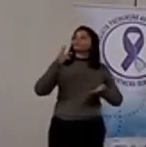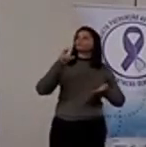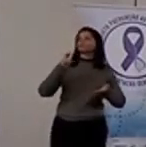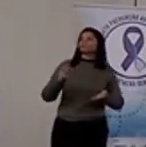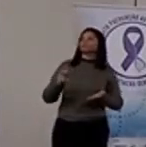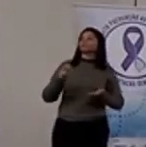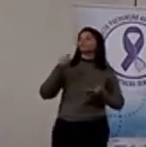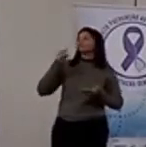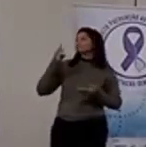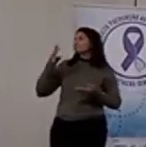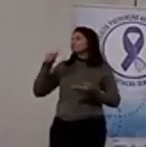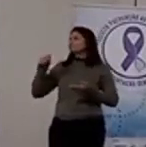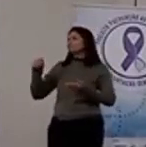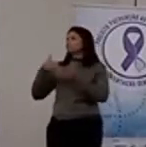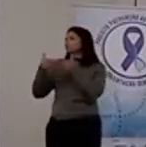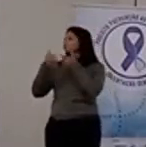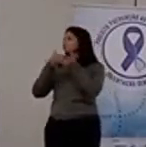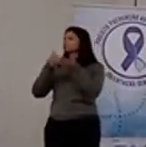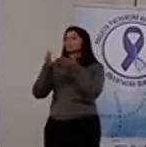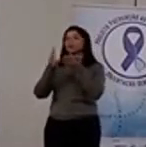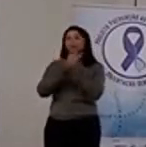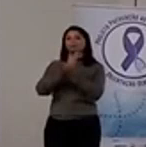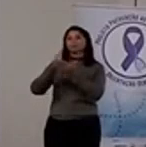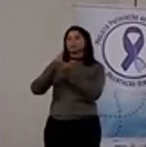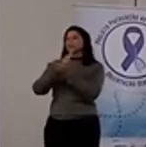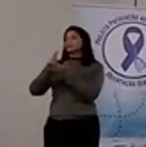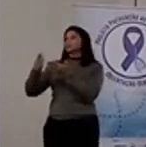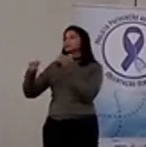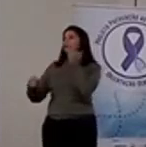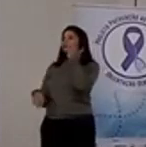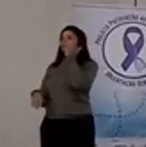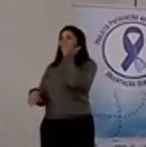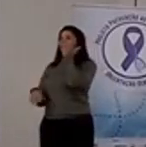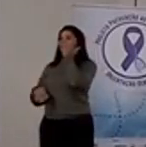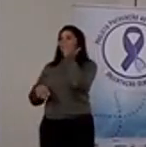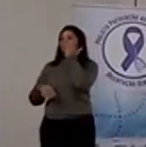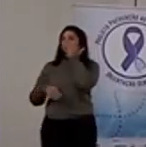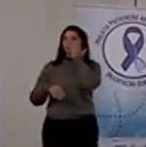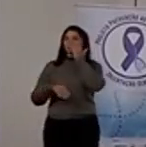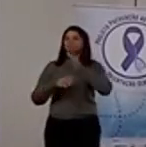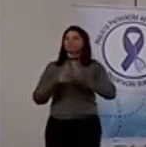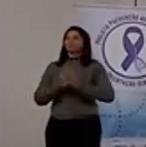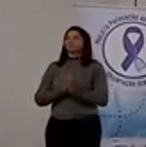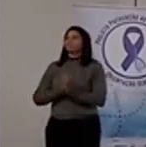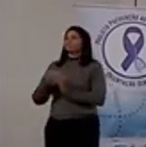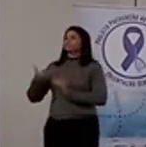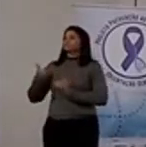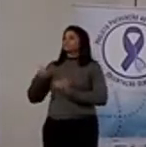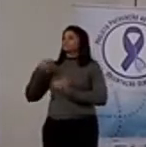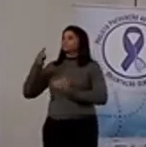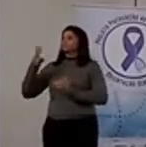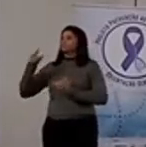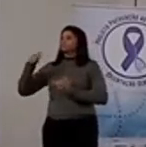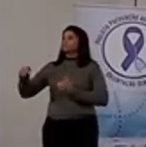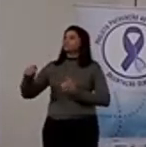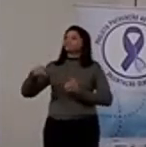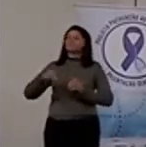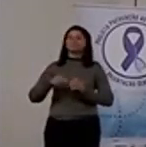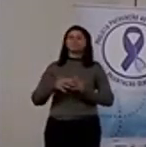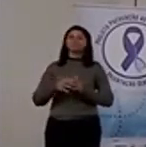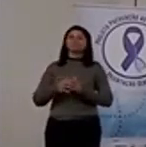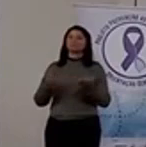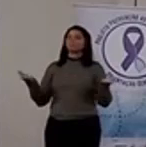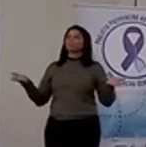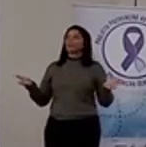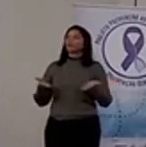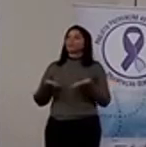Seu óvulo tem 37 anos, Maristela. E cadê o bebê, Maristela? Entendeu? E cadê o bebê? Certo? Então, por isso que hoje, vocês devem